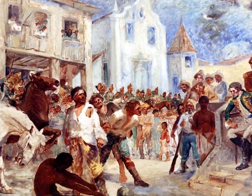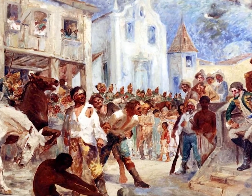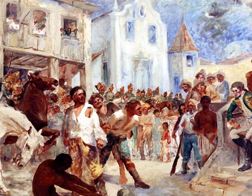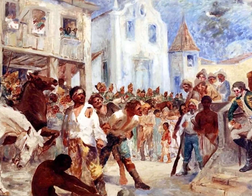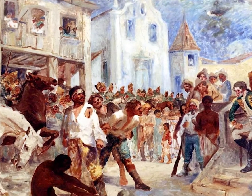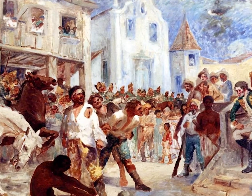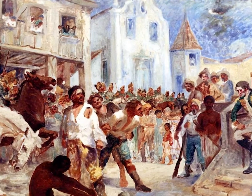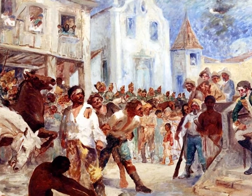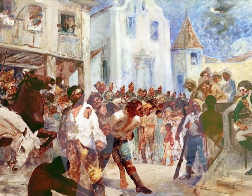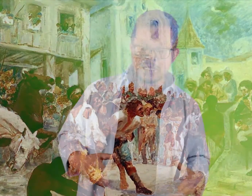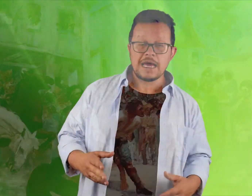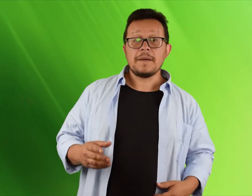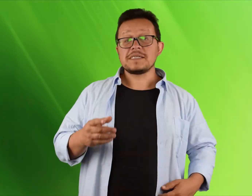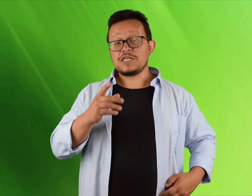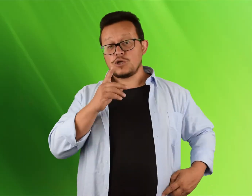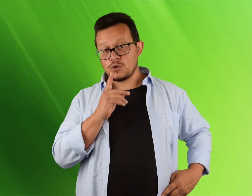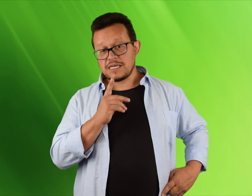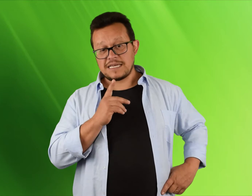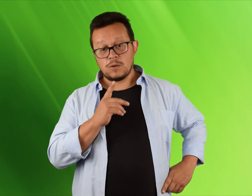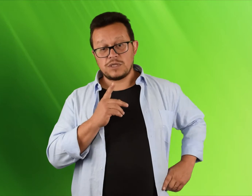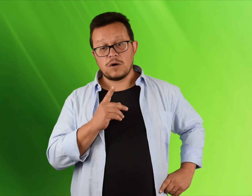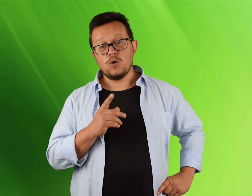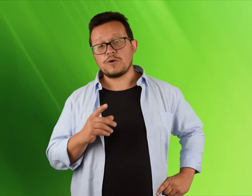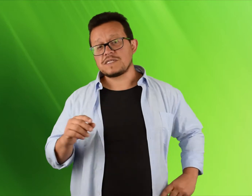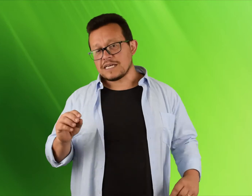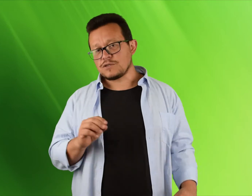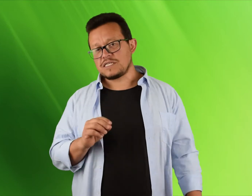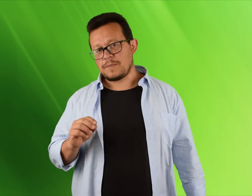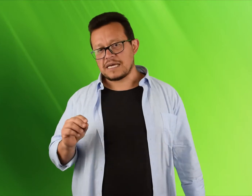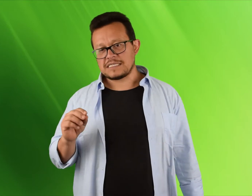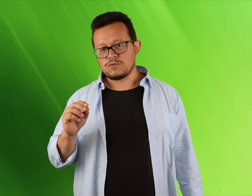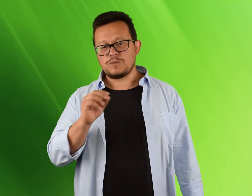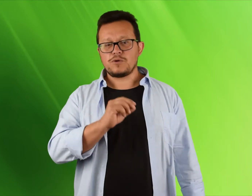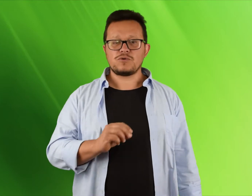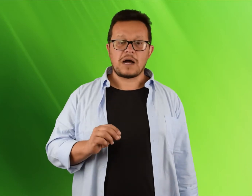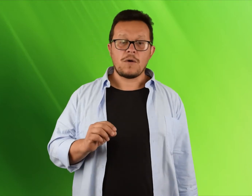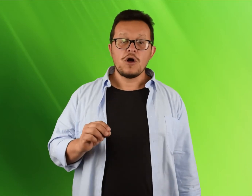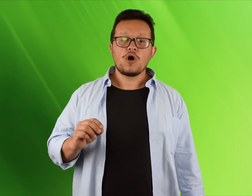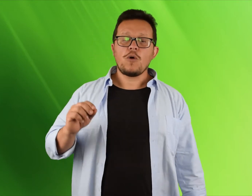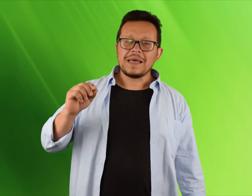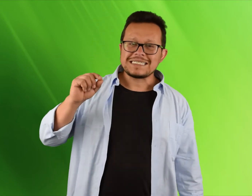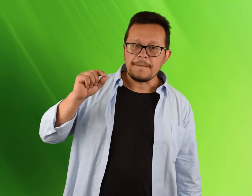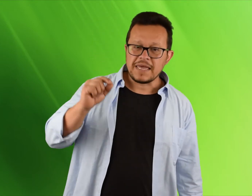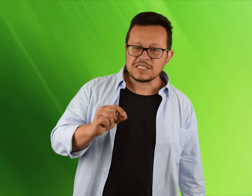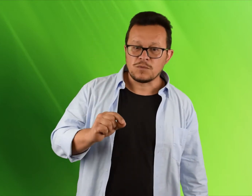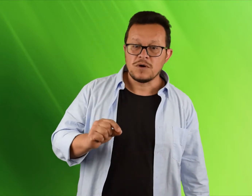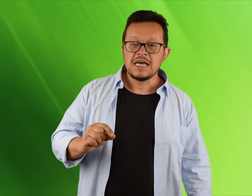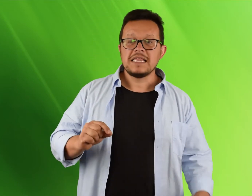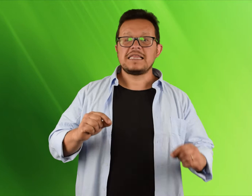e mortos. Apesar de toda essa luta, o processo de separação de Portugal começa mesmo